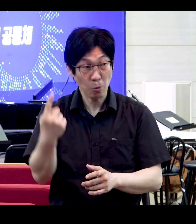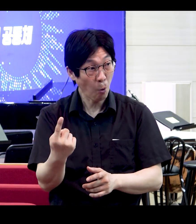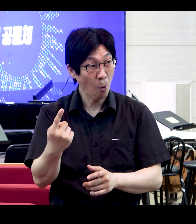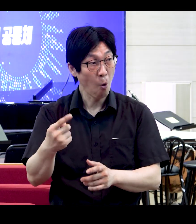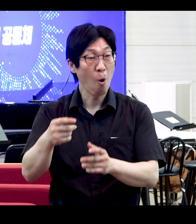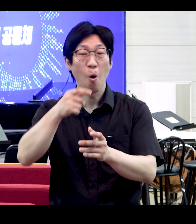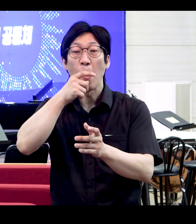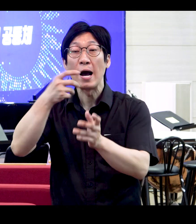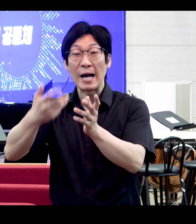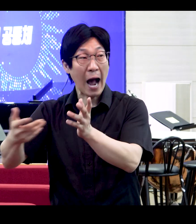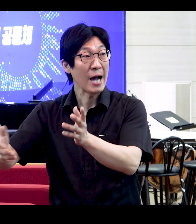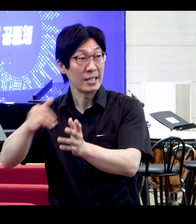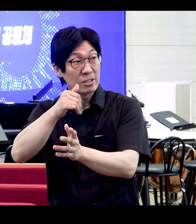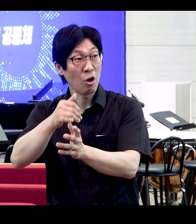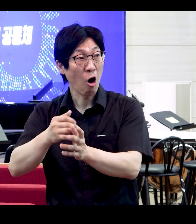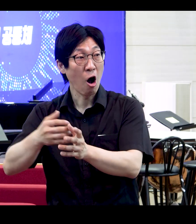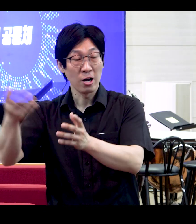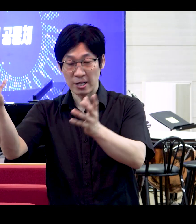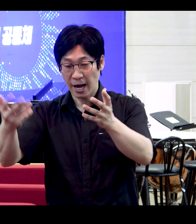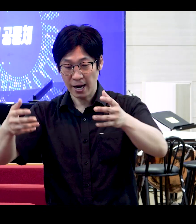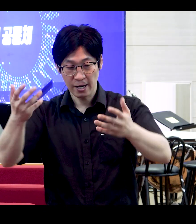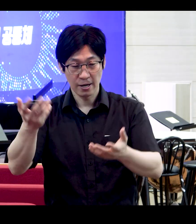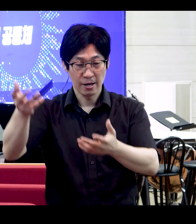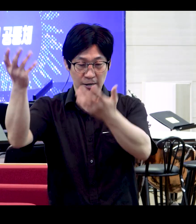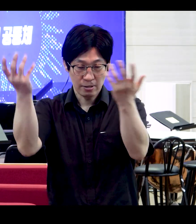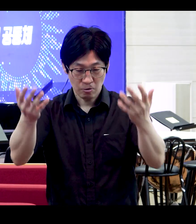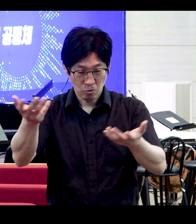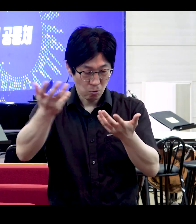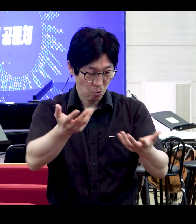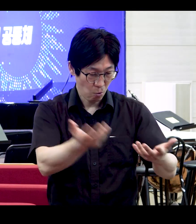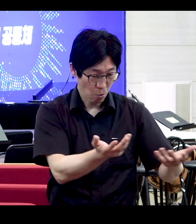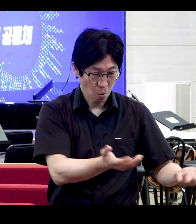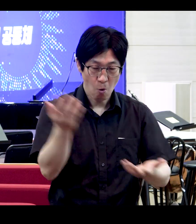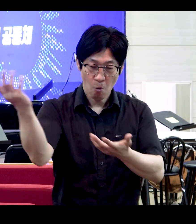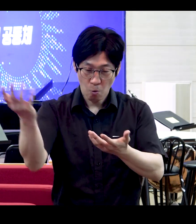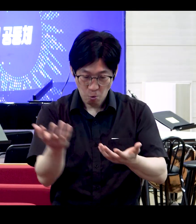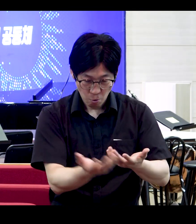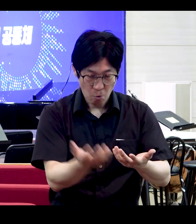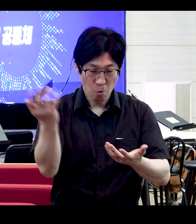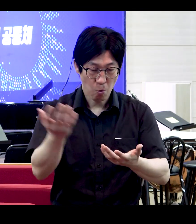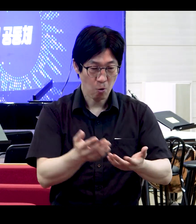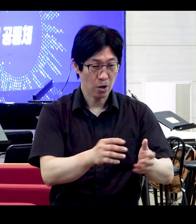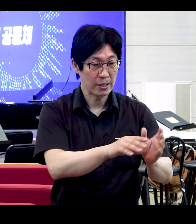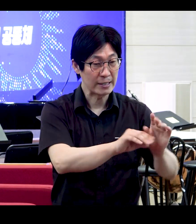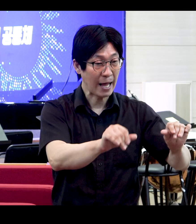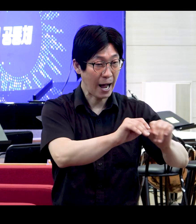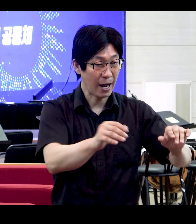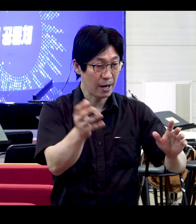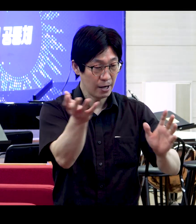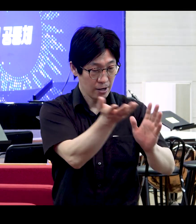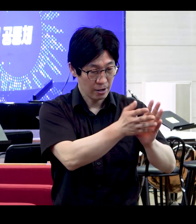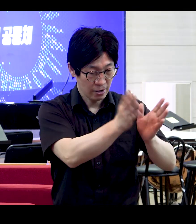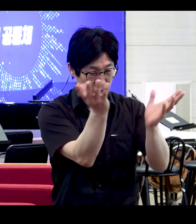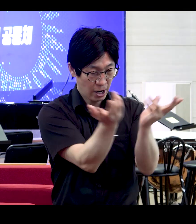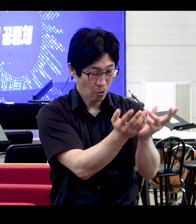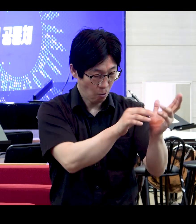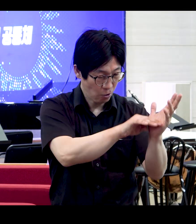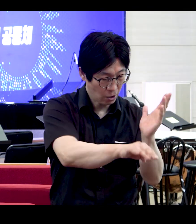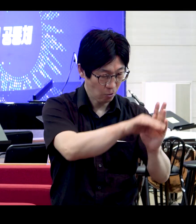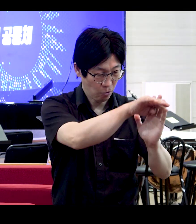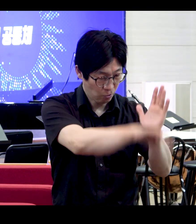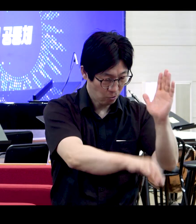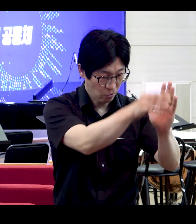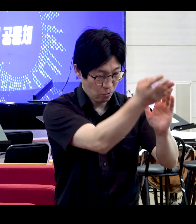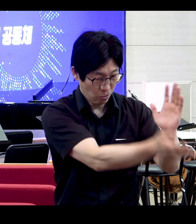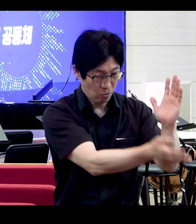그 강물이 오랜 세월 동안 흐르는 가운데 그 퇴적층을 침식하고 그러면서